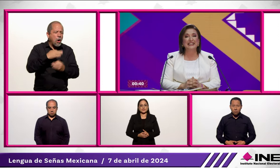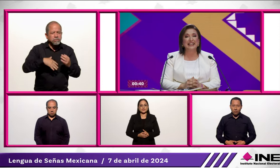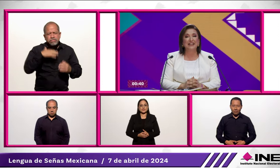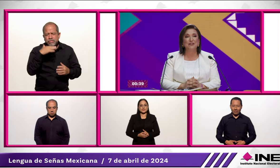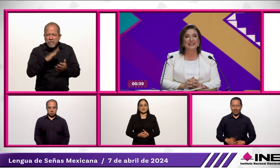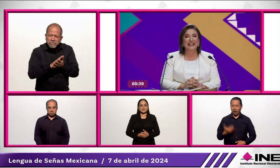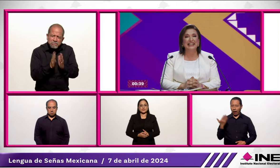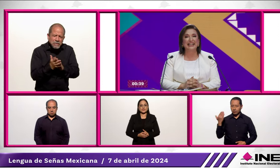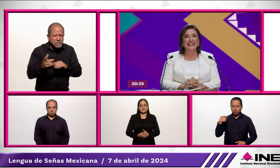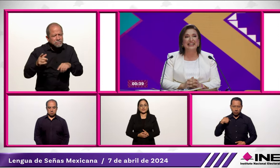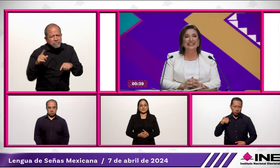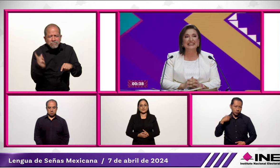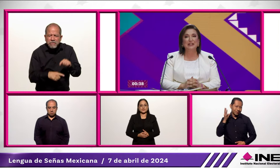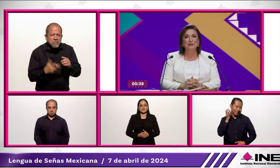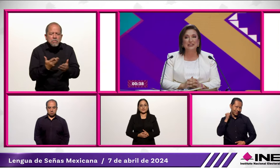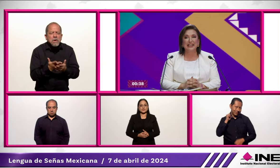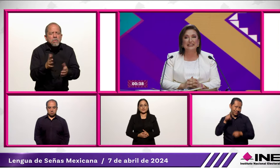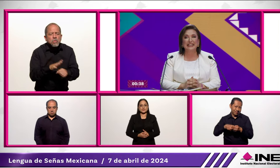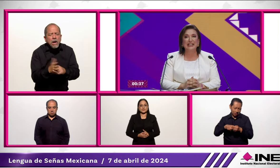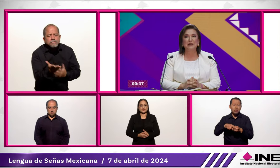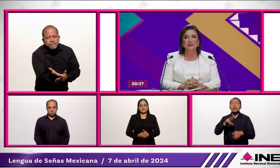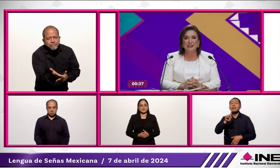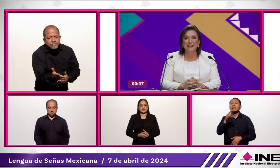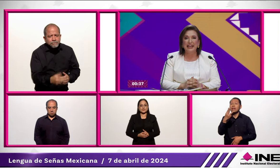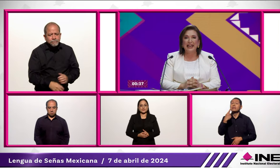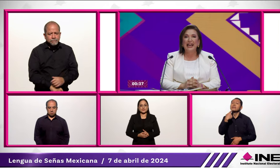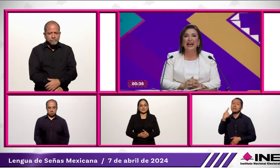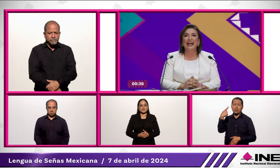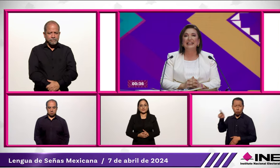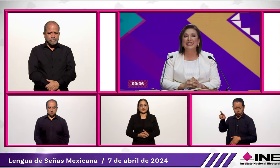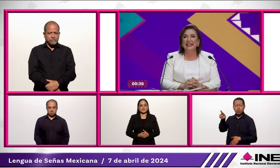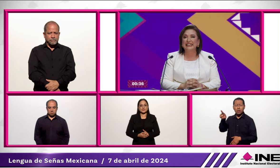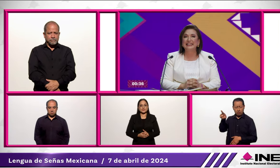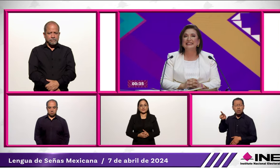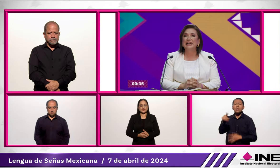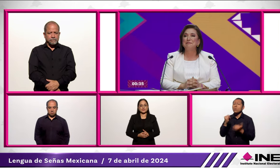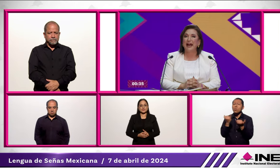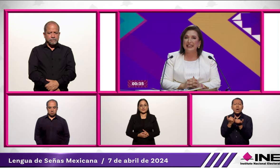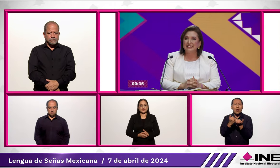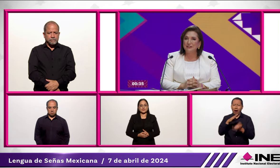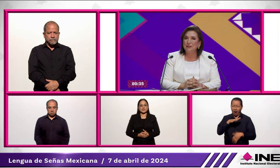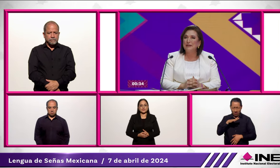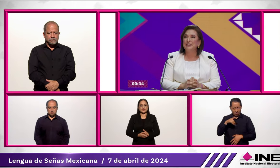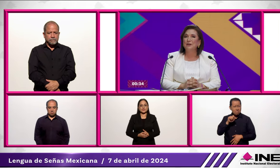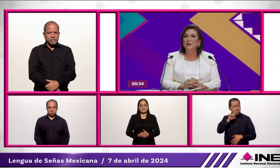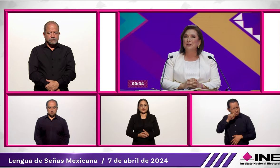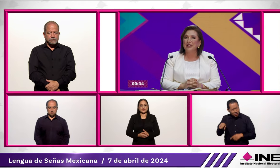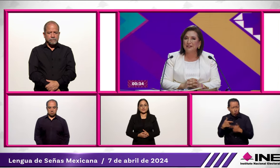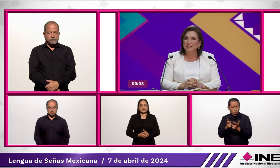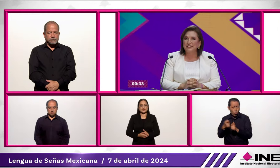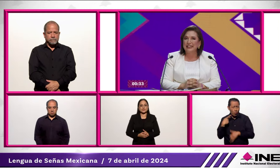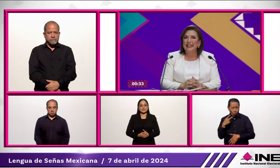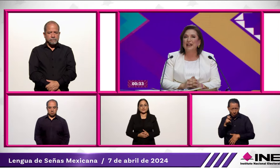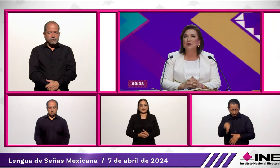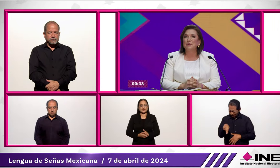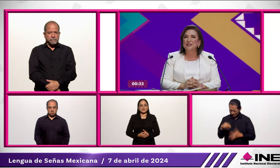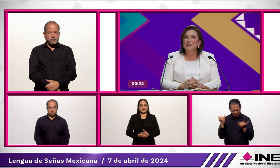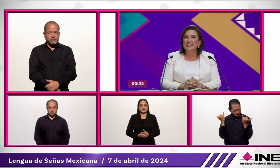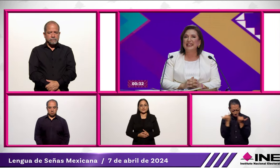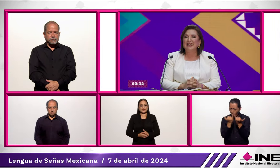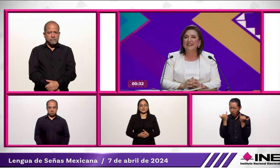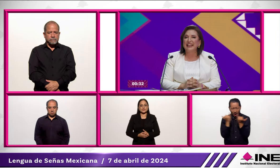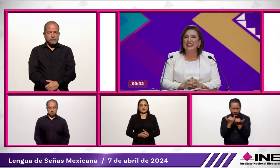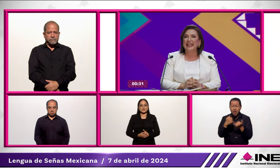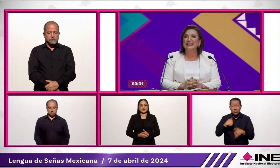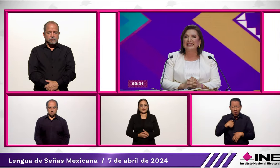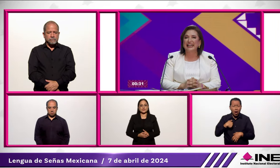he presentado 33 denuncias, inclusive a integrantes del PAN. Yo no me ando con rodeos. La corrupción